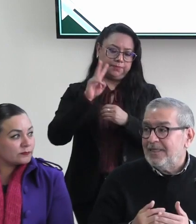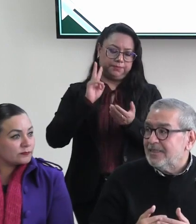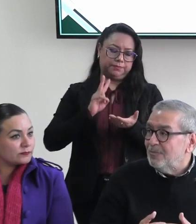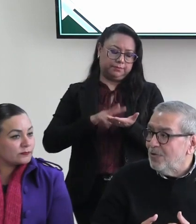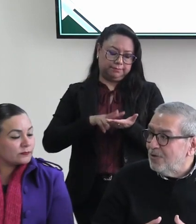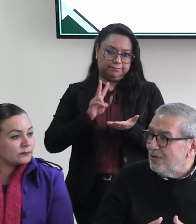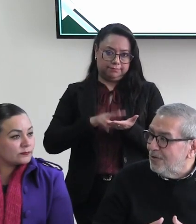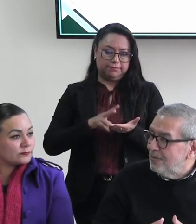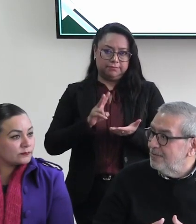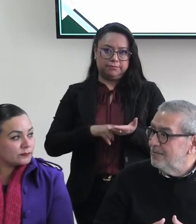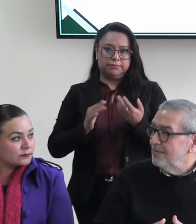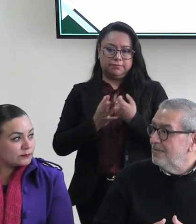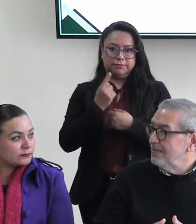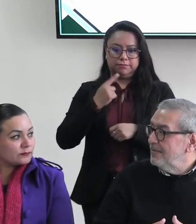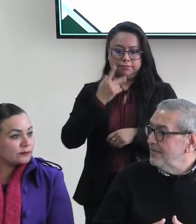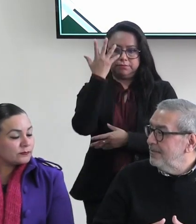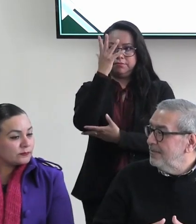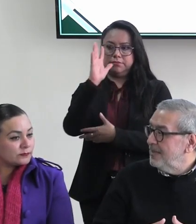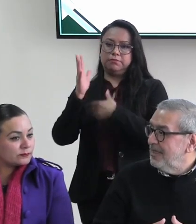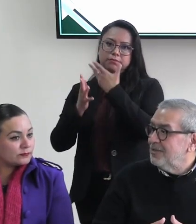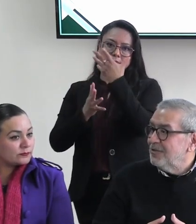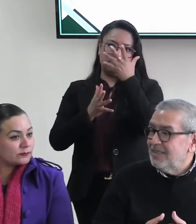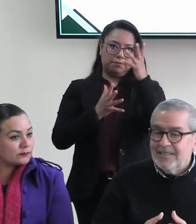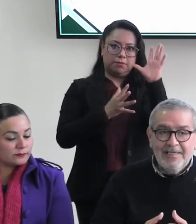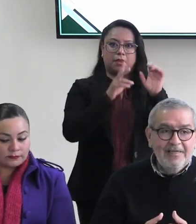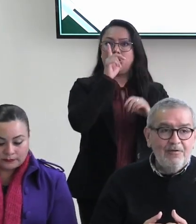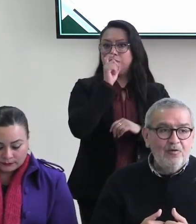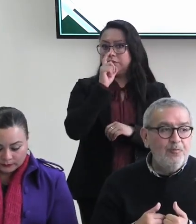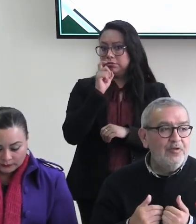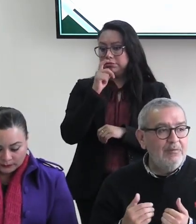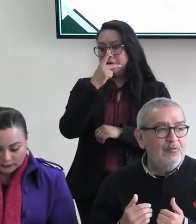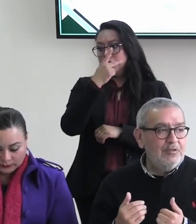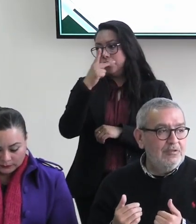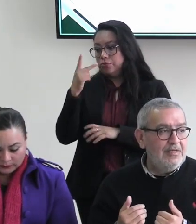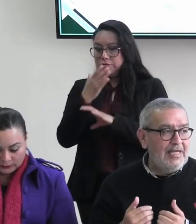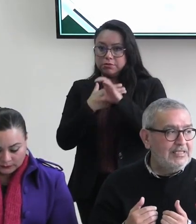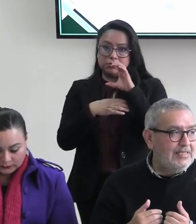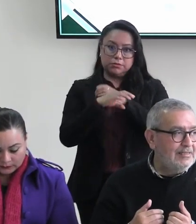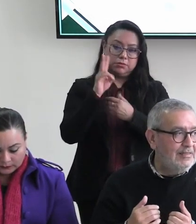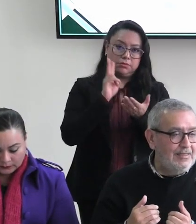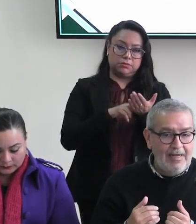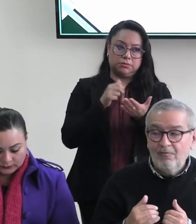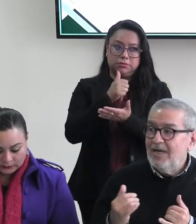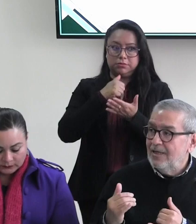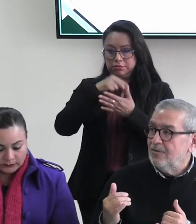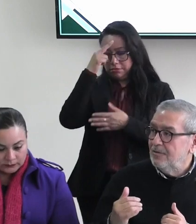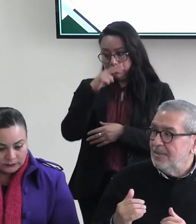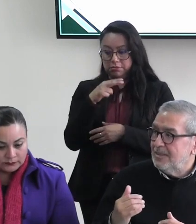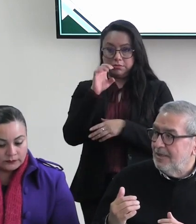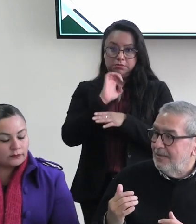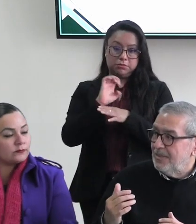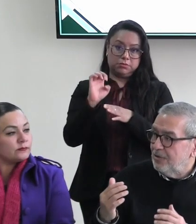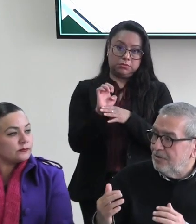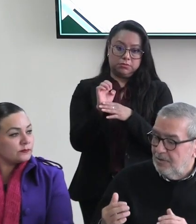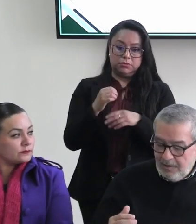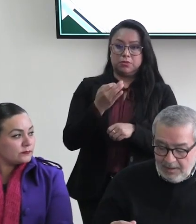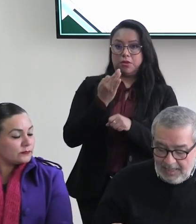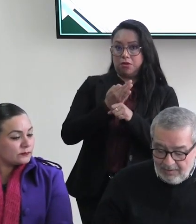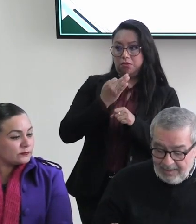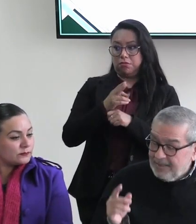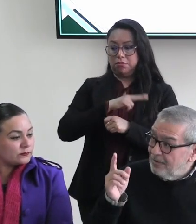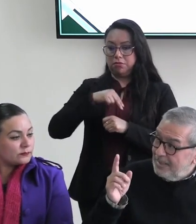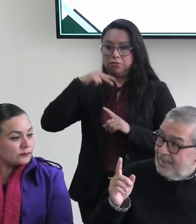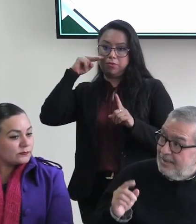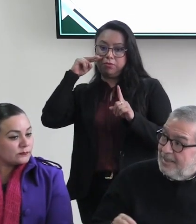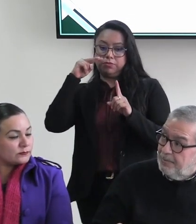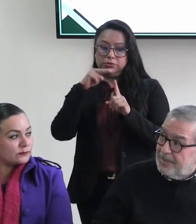es patrimonio, y entonces no podemos hacer a un lado esta visión a